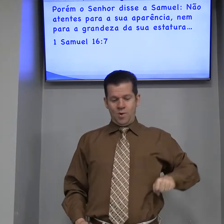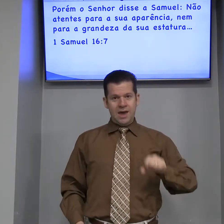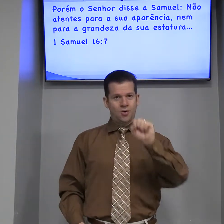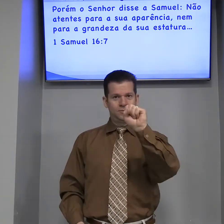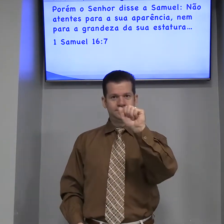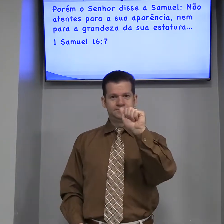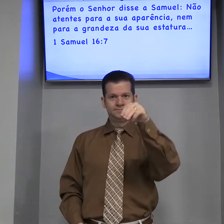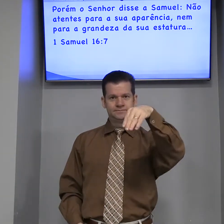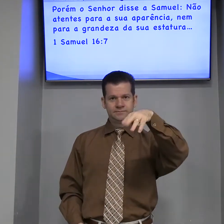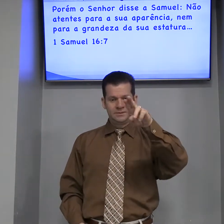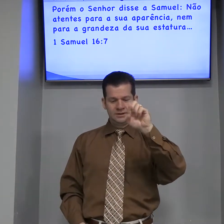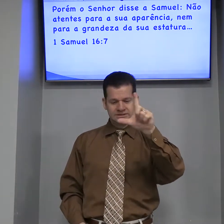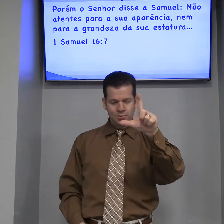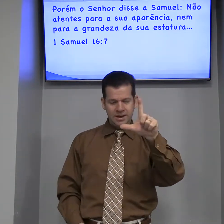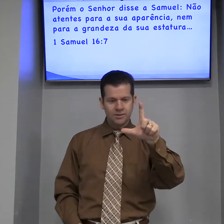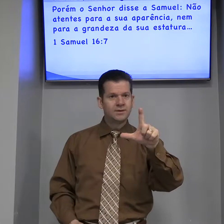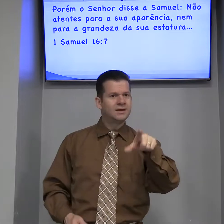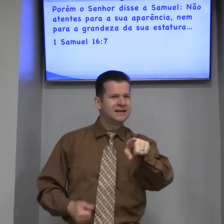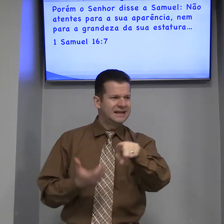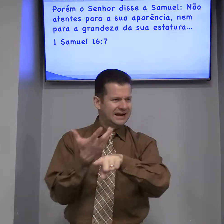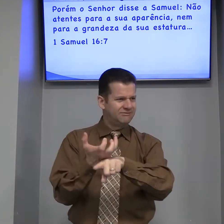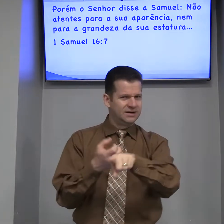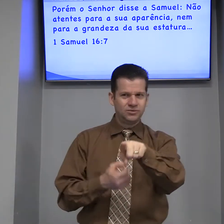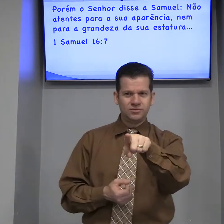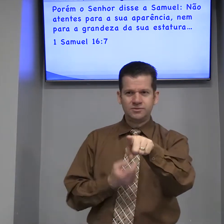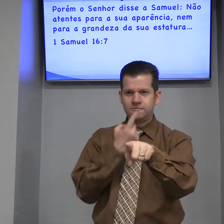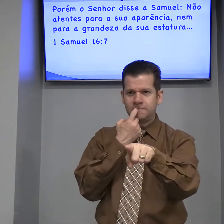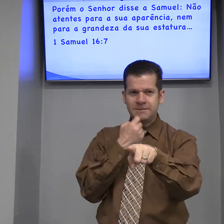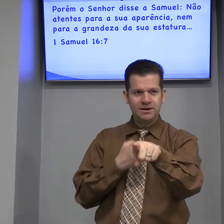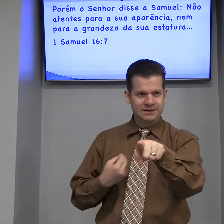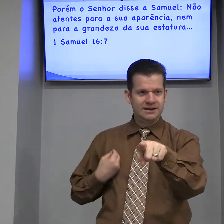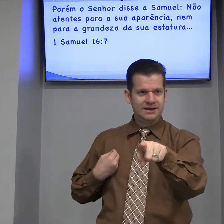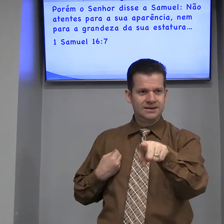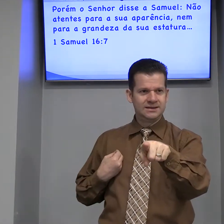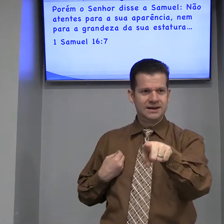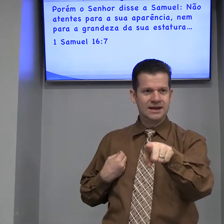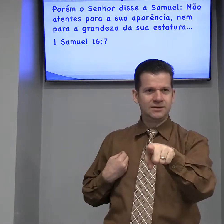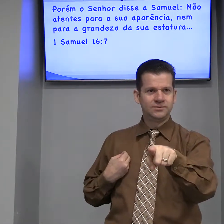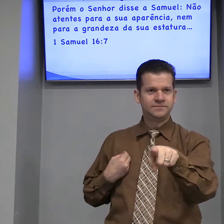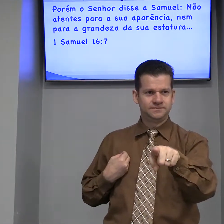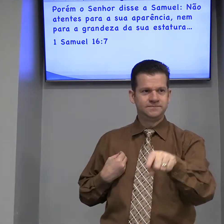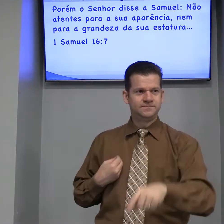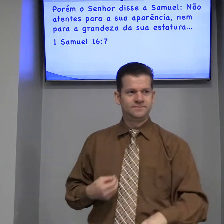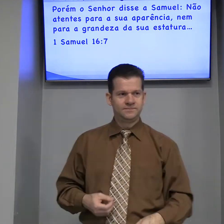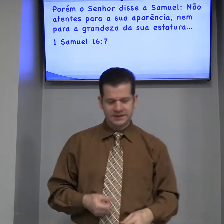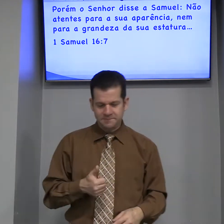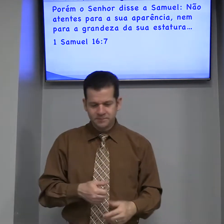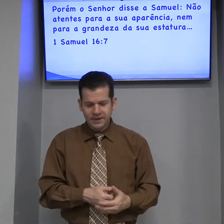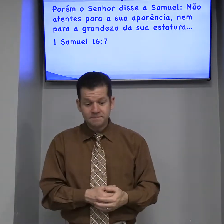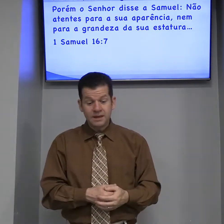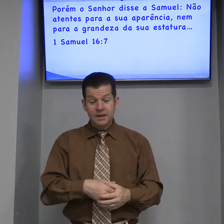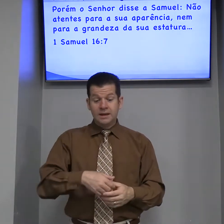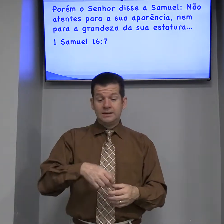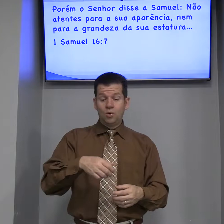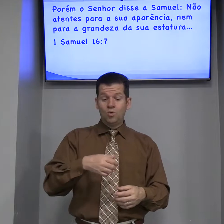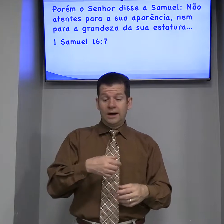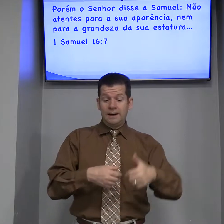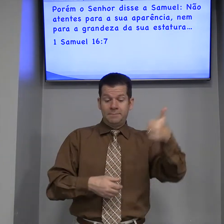Samuel, Samuel, tá gravando? Primeiro, tá ligado? Tá, ok. Então, a